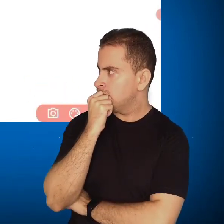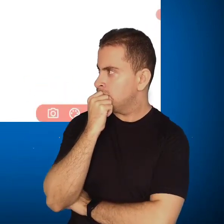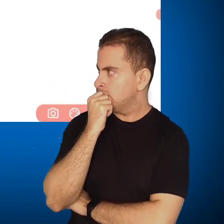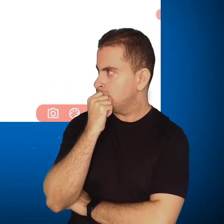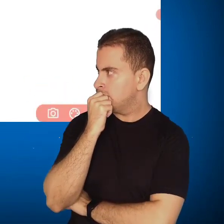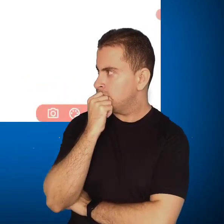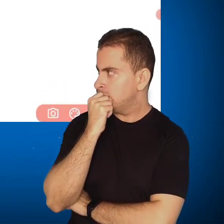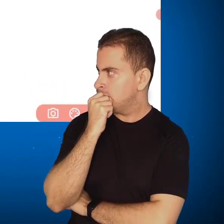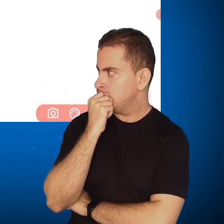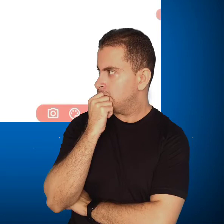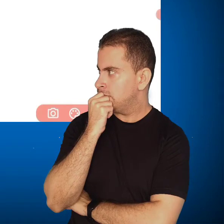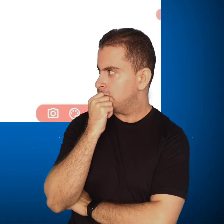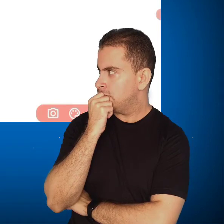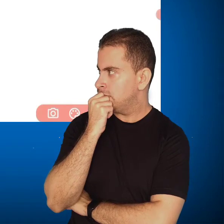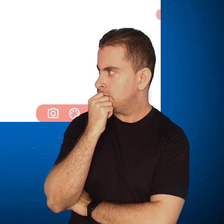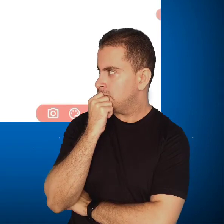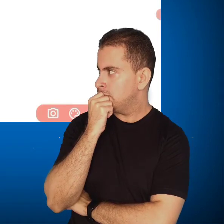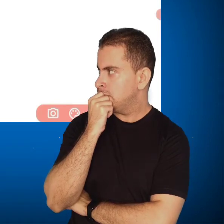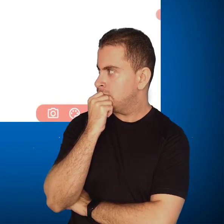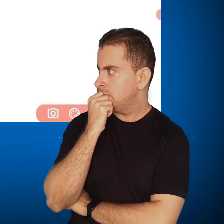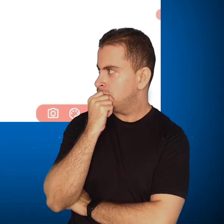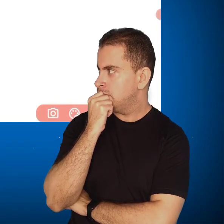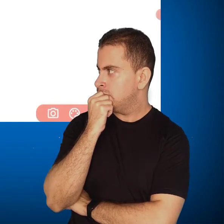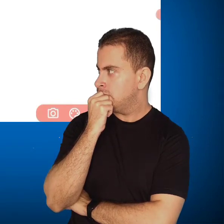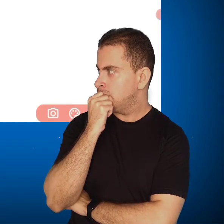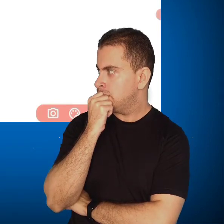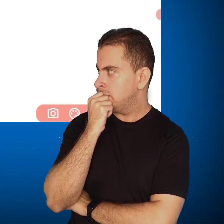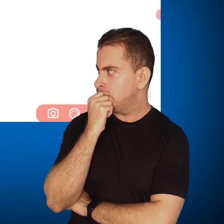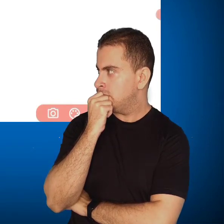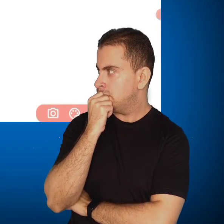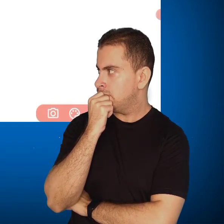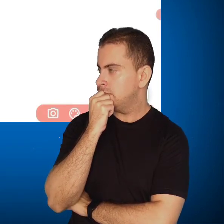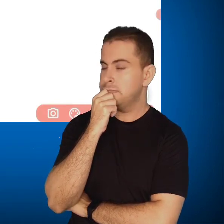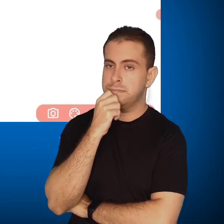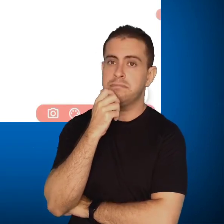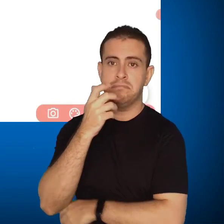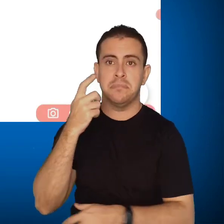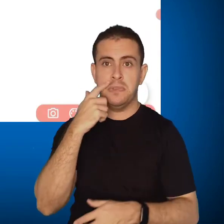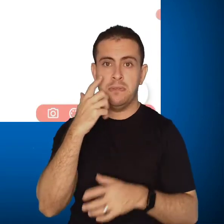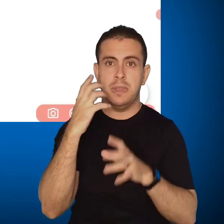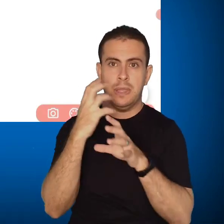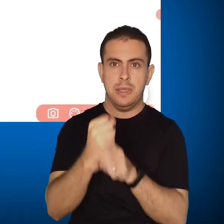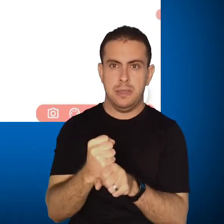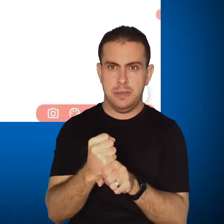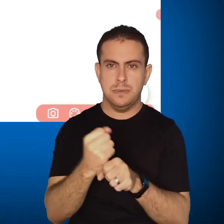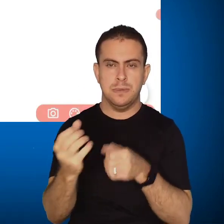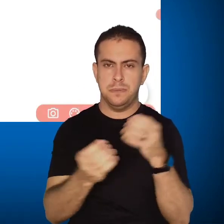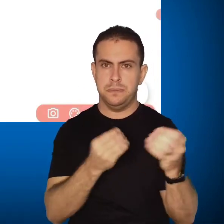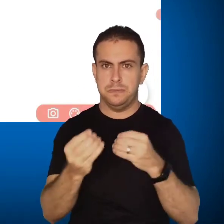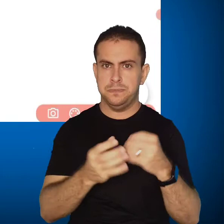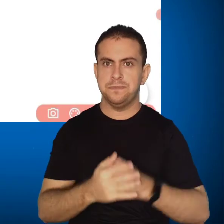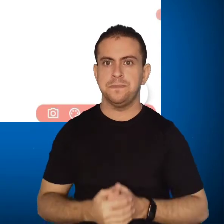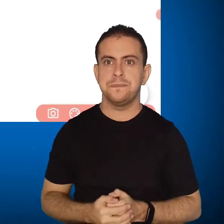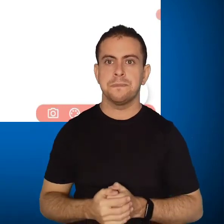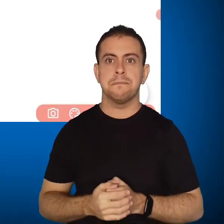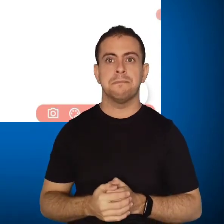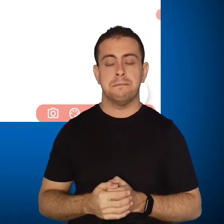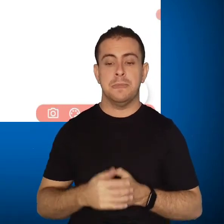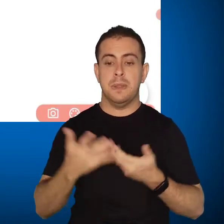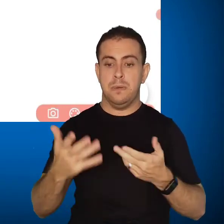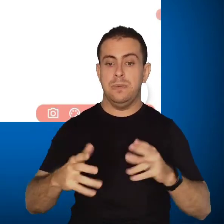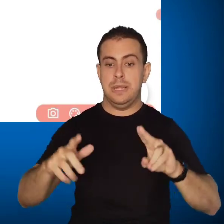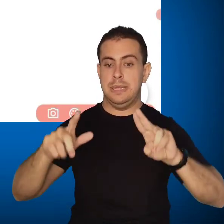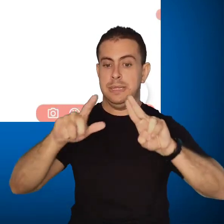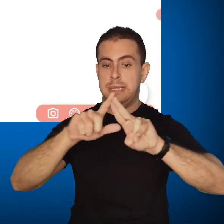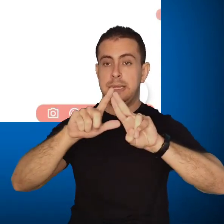5x mais 6 igual a zero. Vamos resolver essa equação do segundo grau, fórmula de Bhaskara. Vamos lá, então, delta,